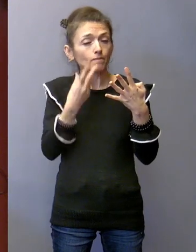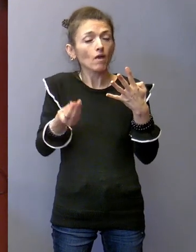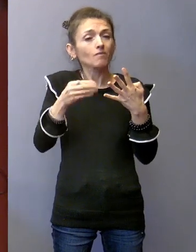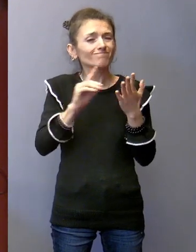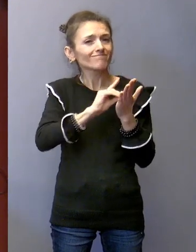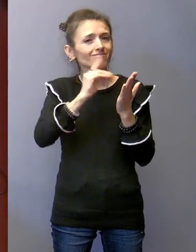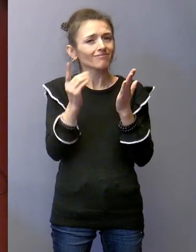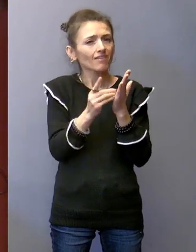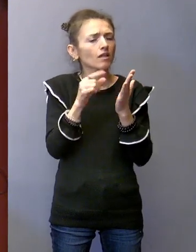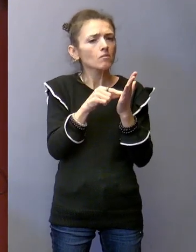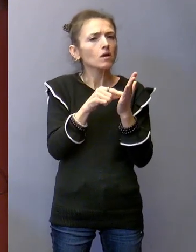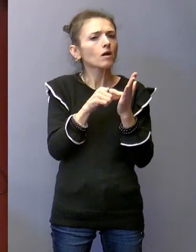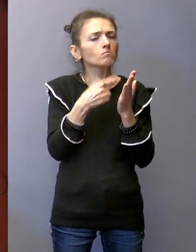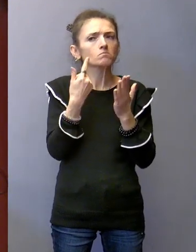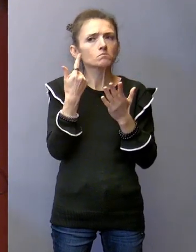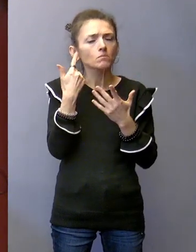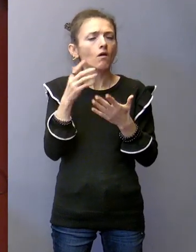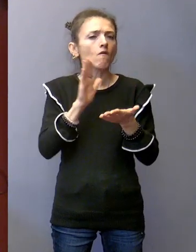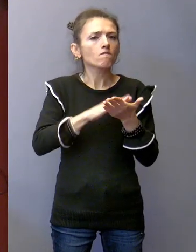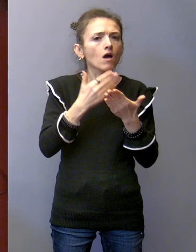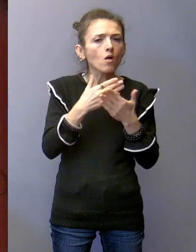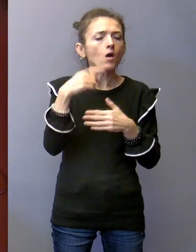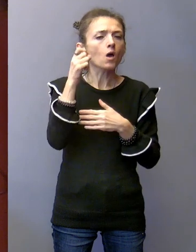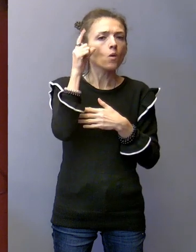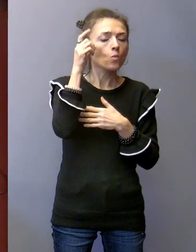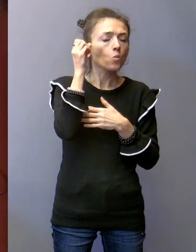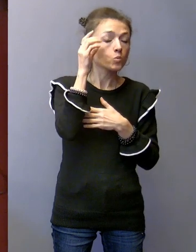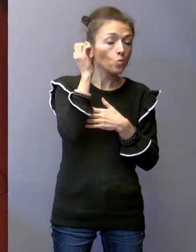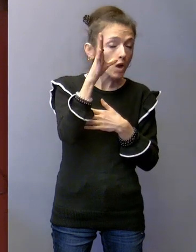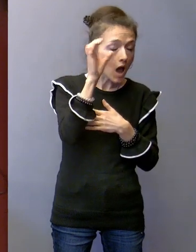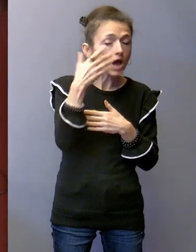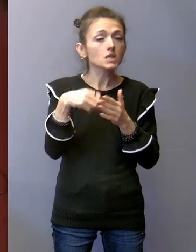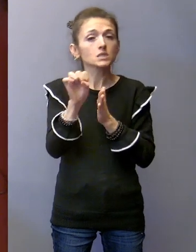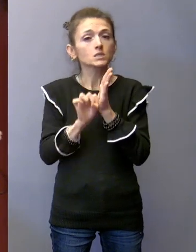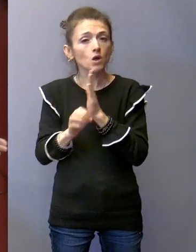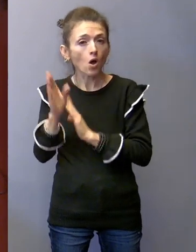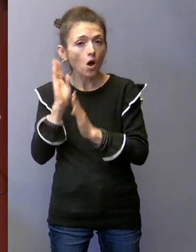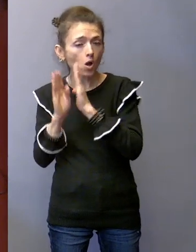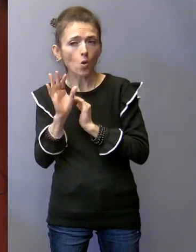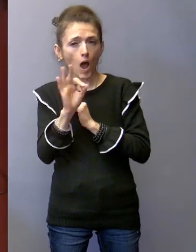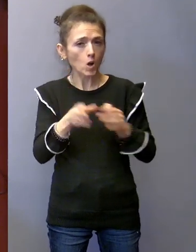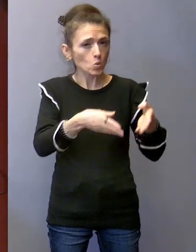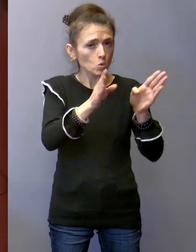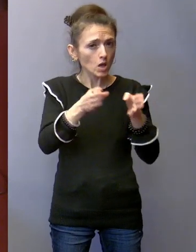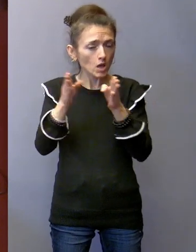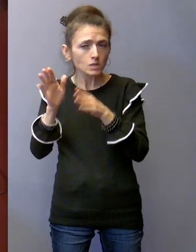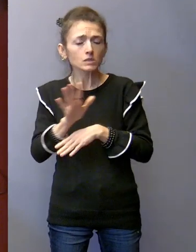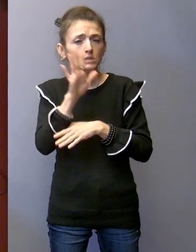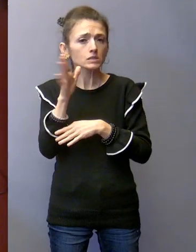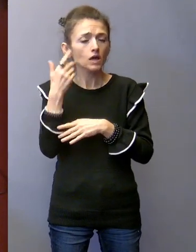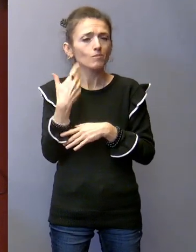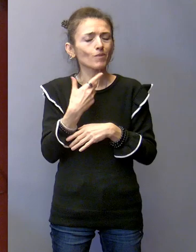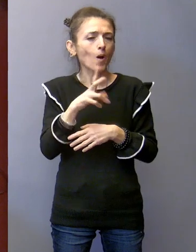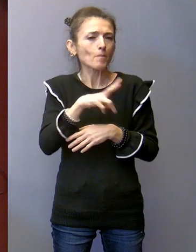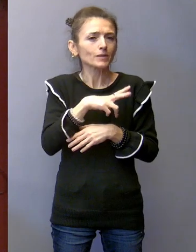non si fa riferimento al valore culturale storico di certi complessi edilizie sembra venir meno l'attenzione al patrimonio storico